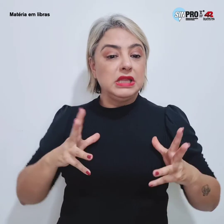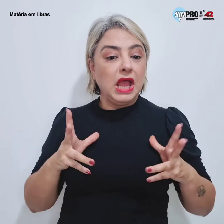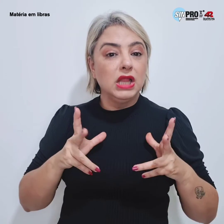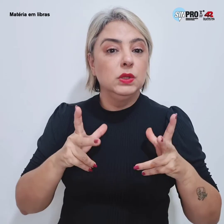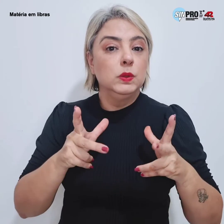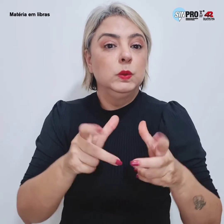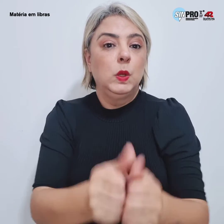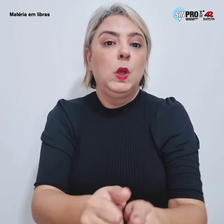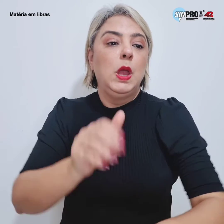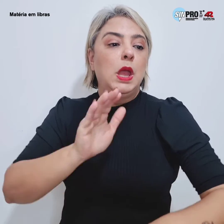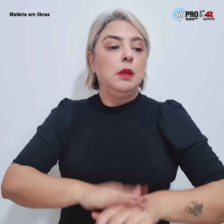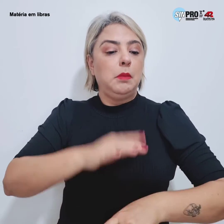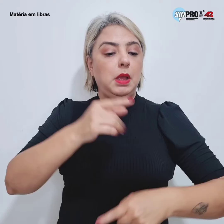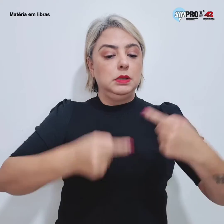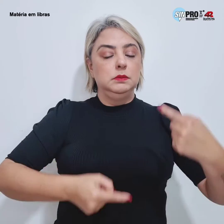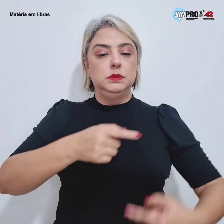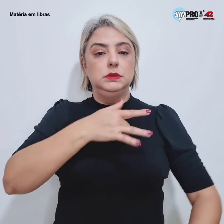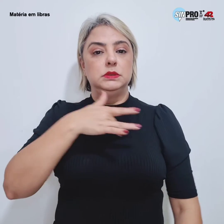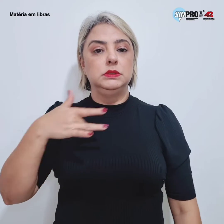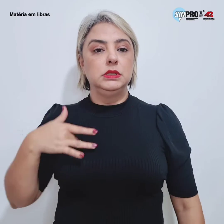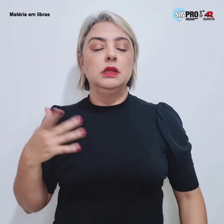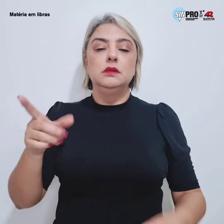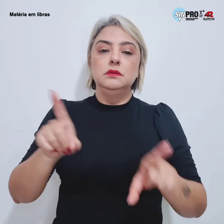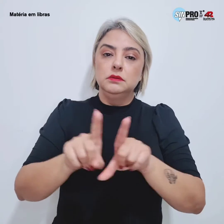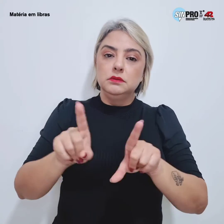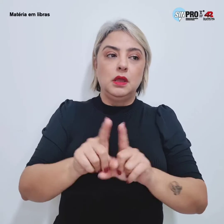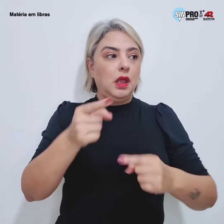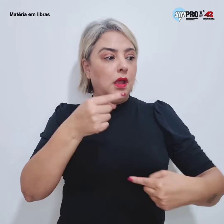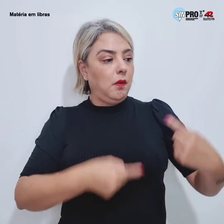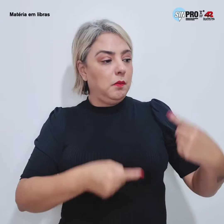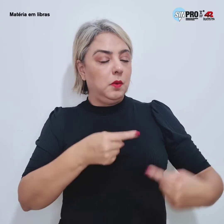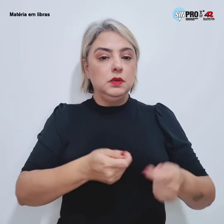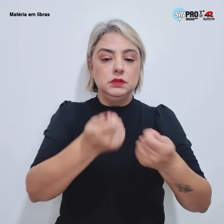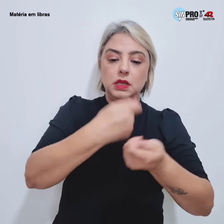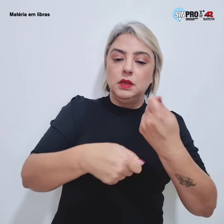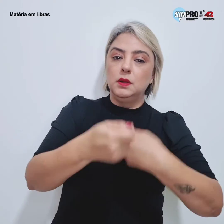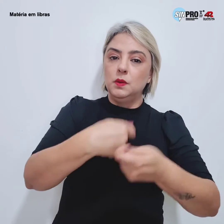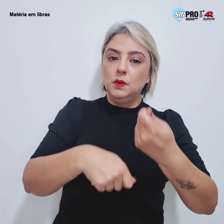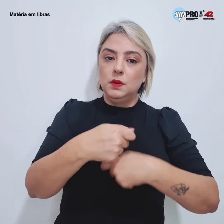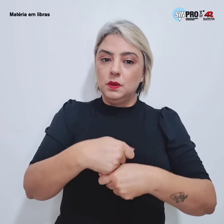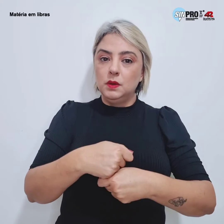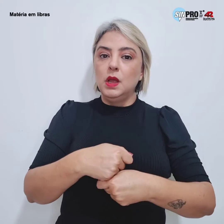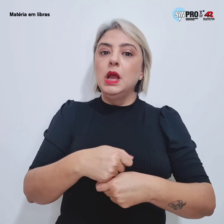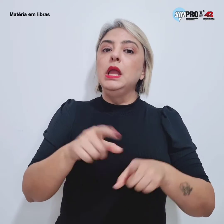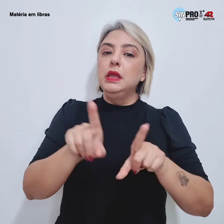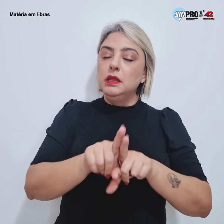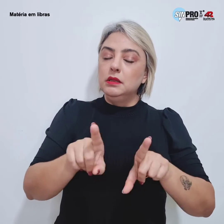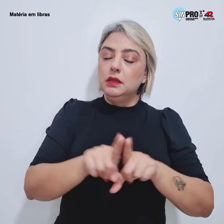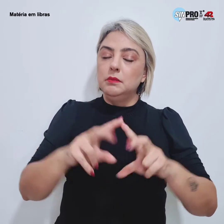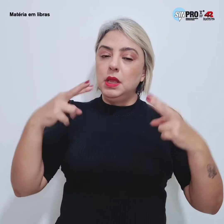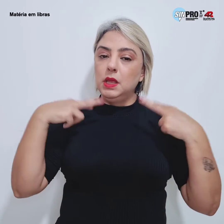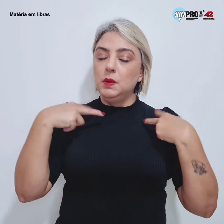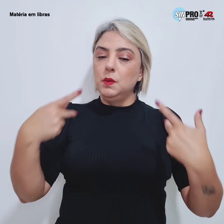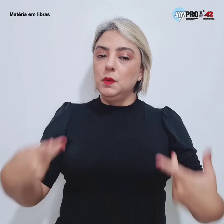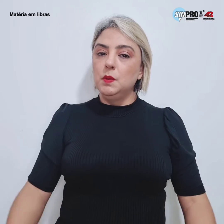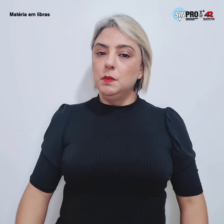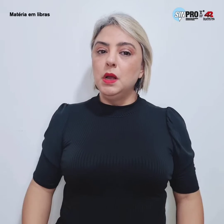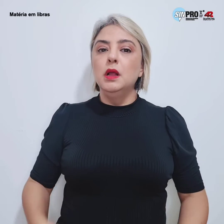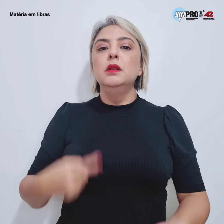Vacinar em massa é mais do que política de saúde. É também política econômica e, sobretudo,